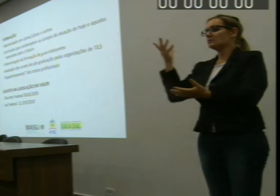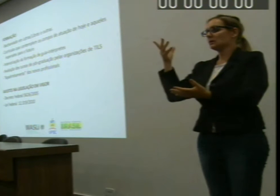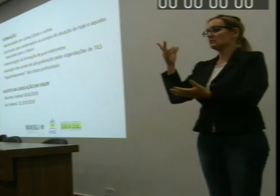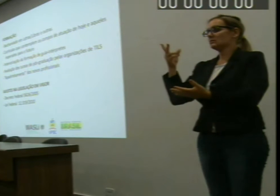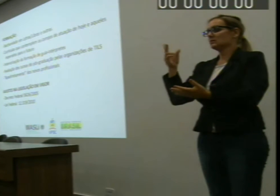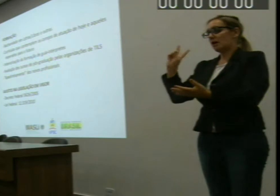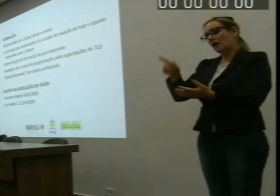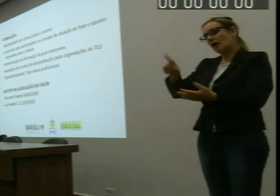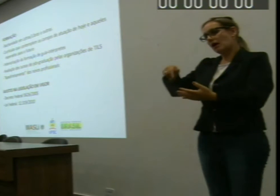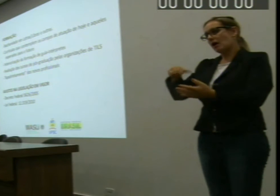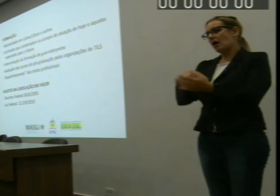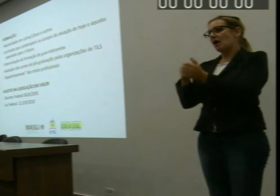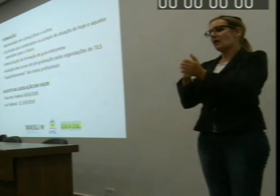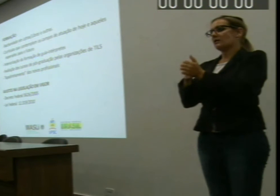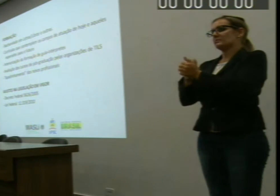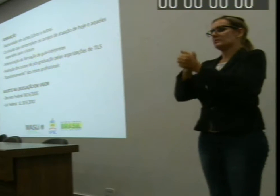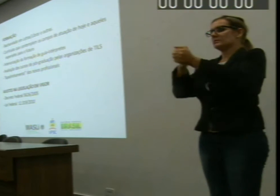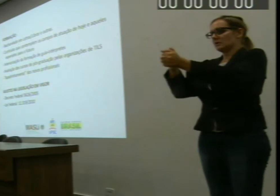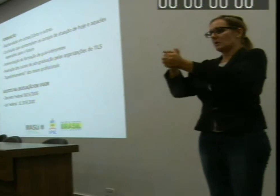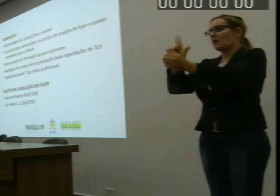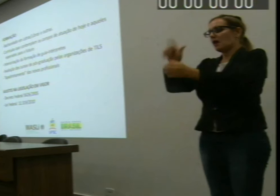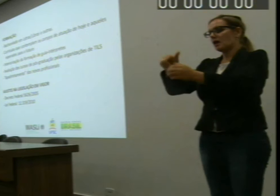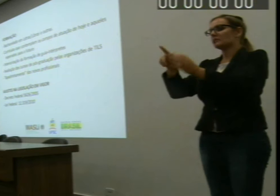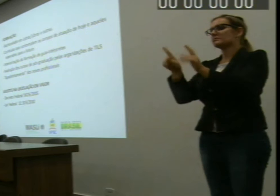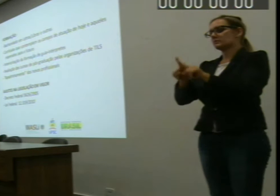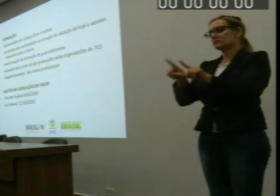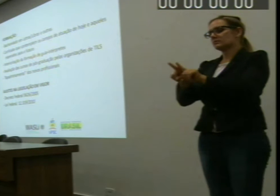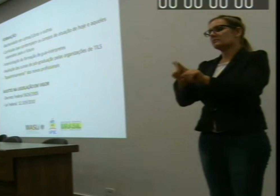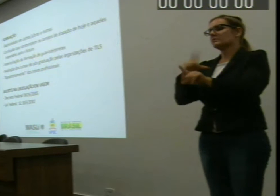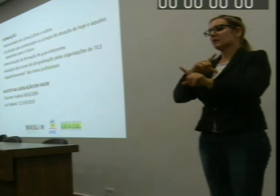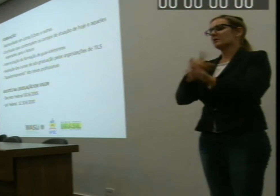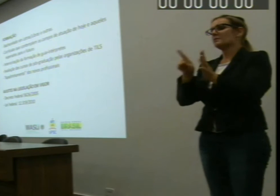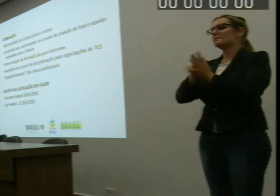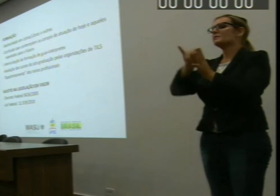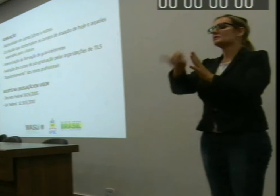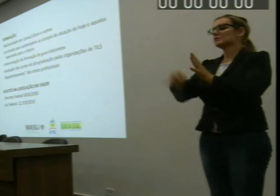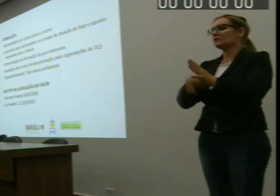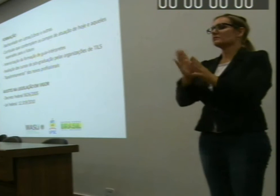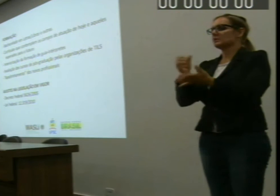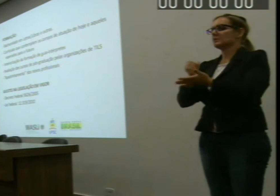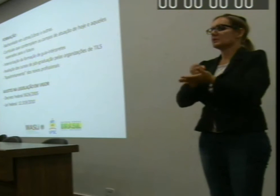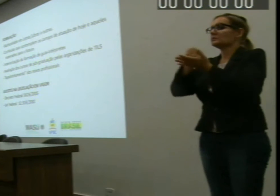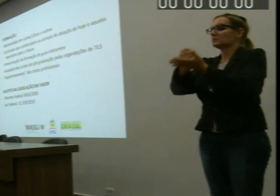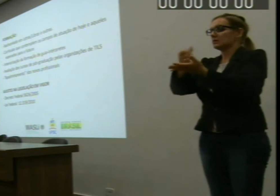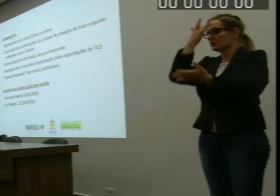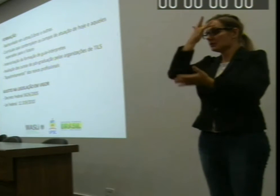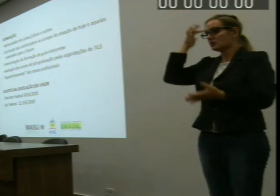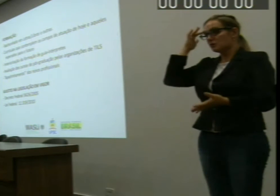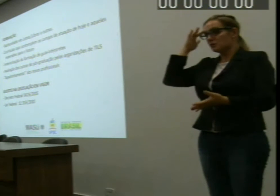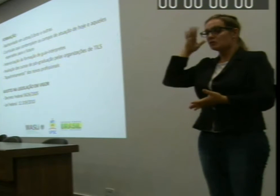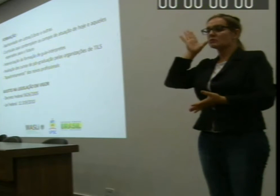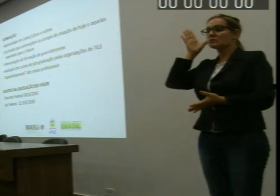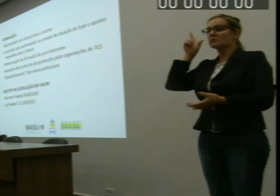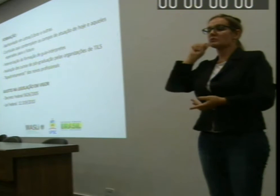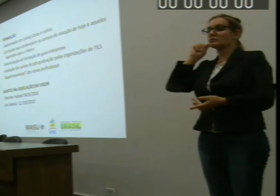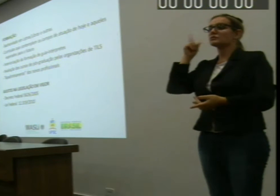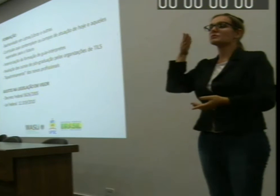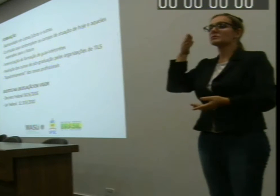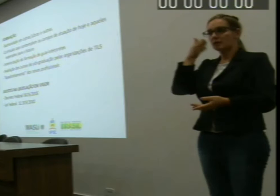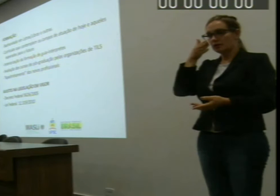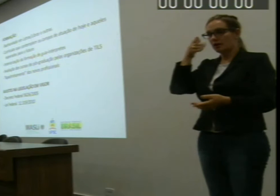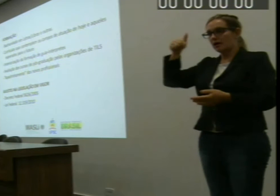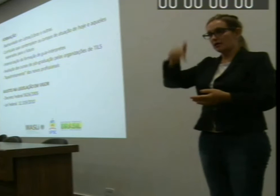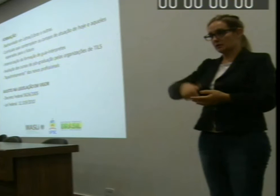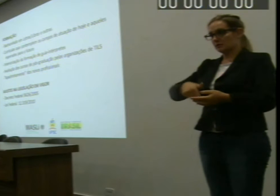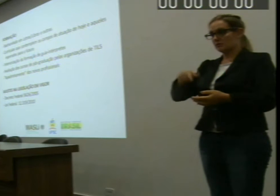programa Inclusive a secretaria de educação tem o programa de atenção a pessoa surdo cega em guias intérpretes aqui no Mato Grosso do